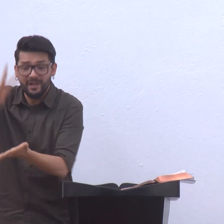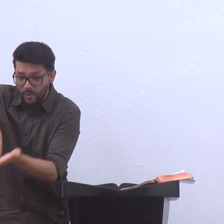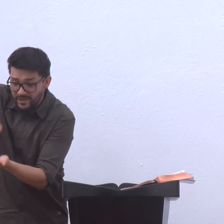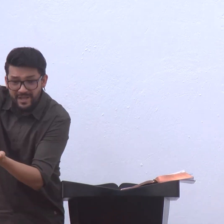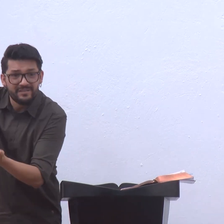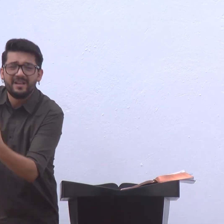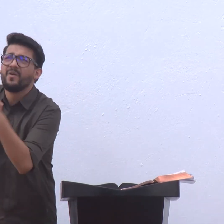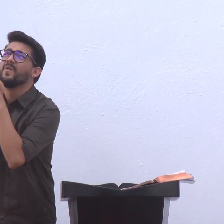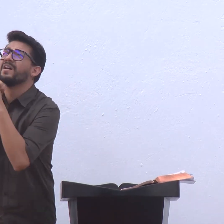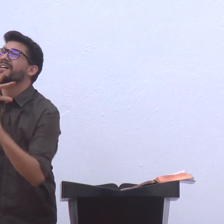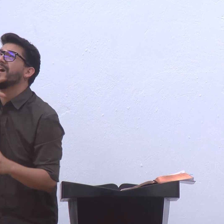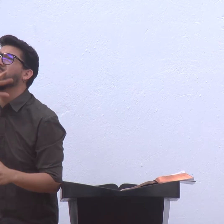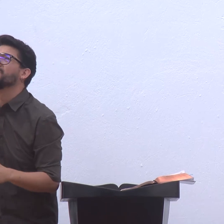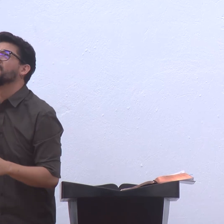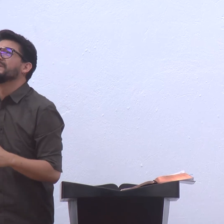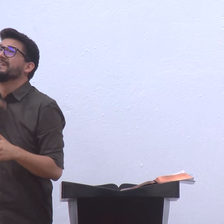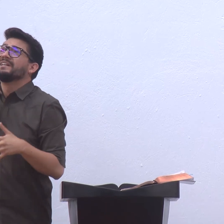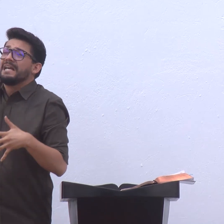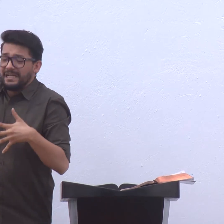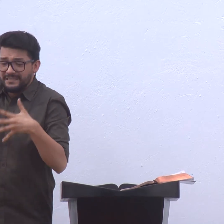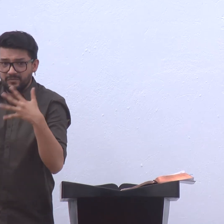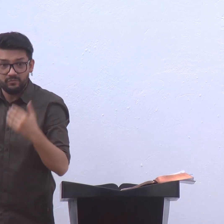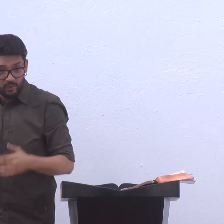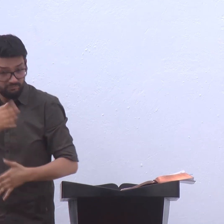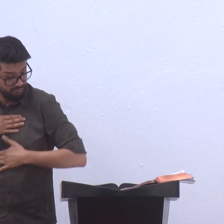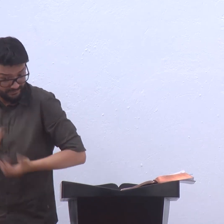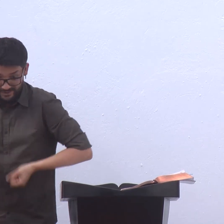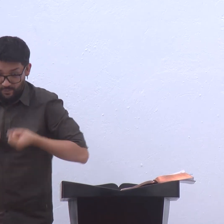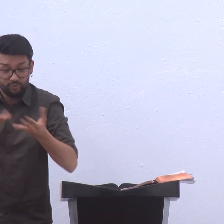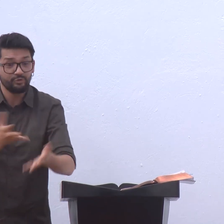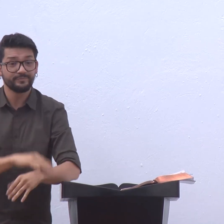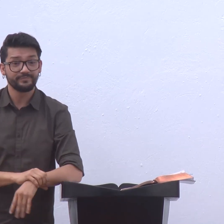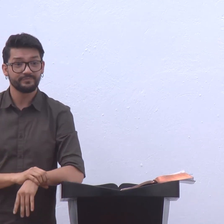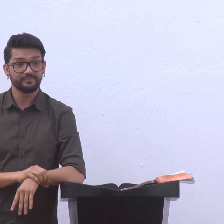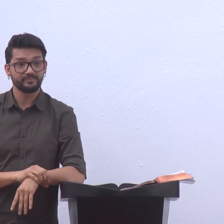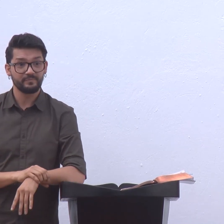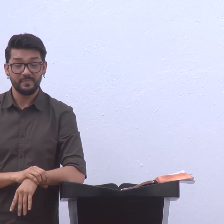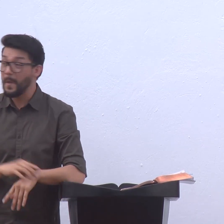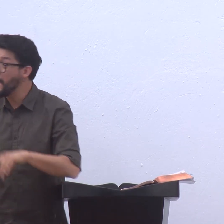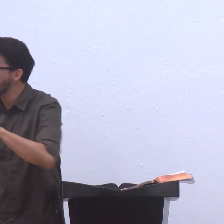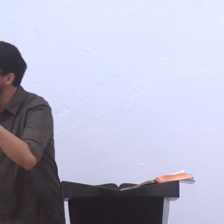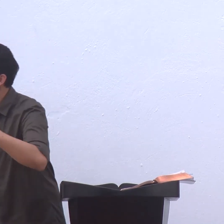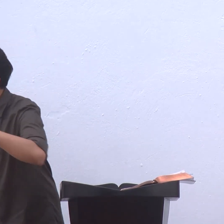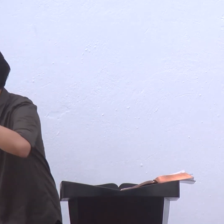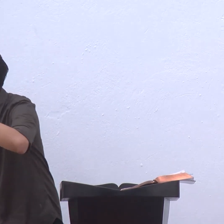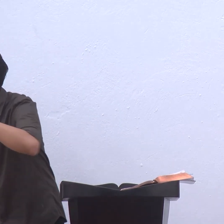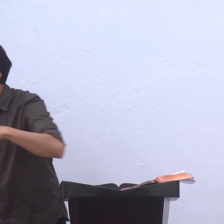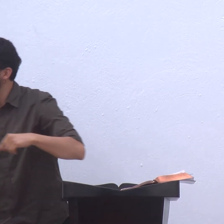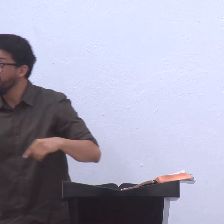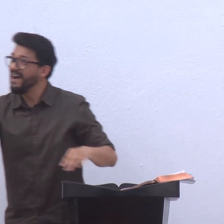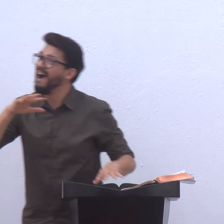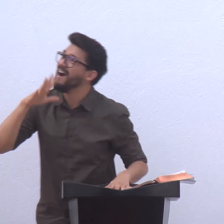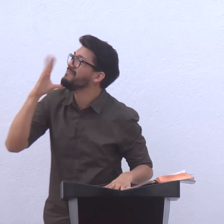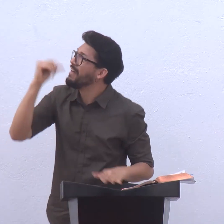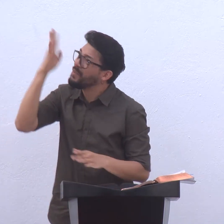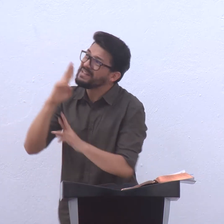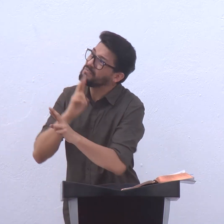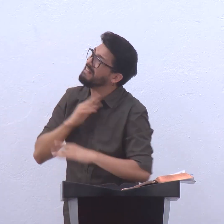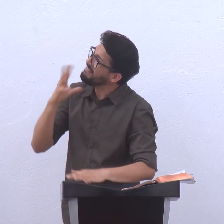en cualquier situación. Sí, hemos clamado rodilla ante Él y Él es el dador. ¿Recuerda de mi